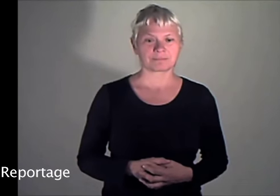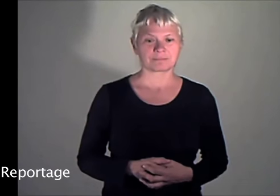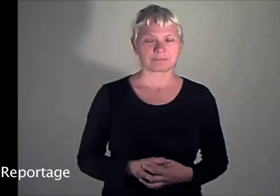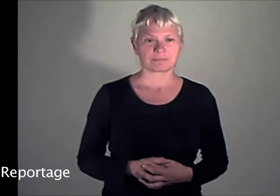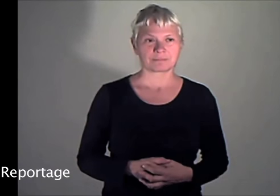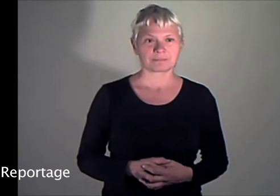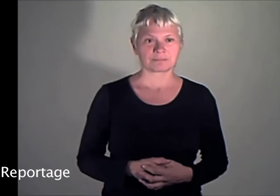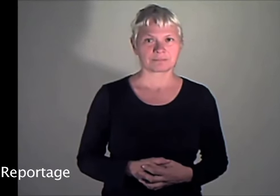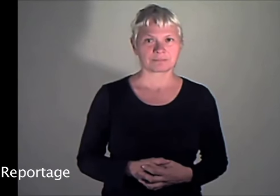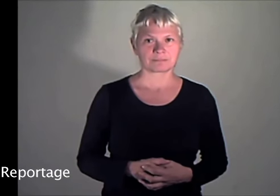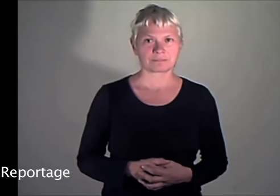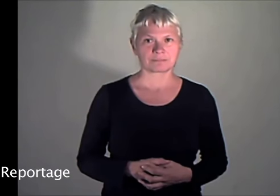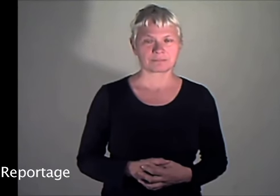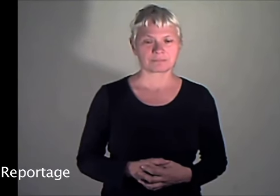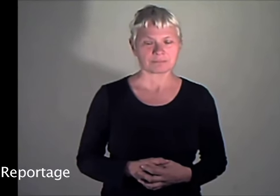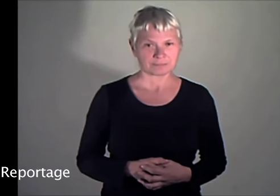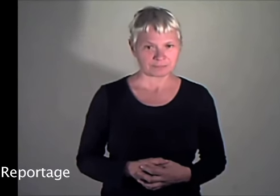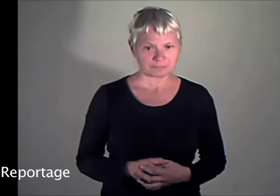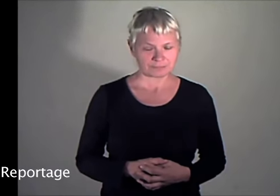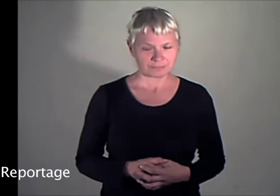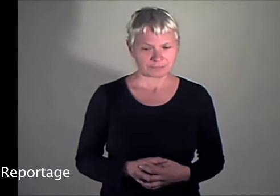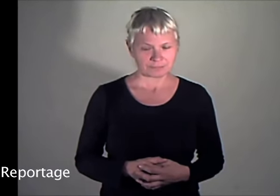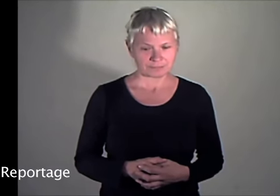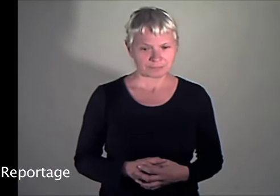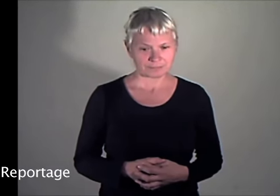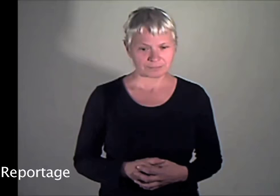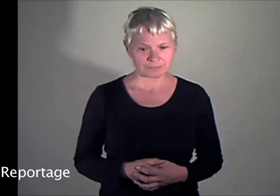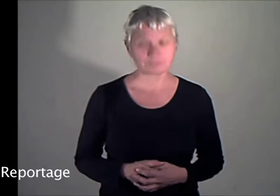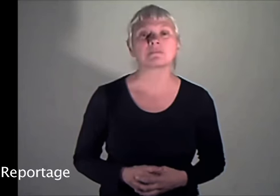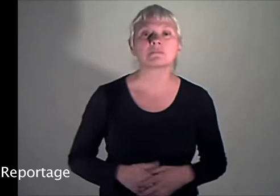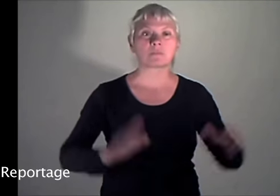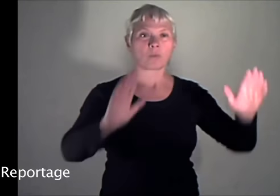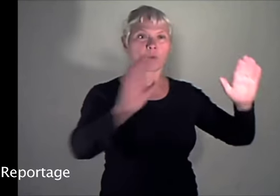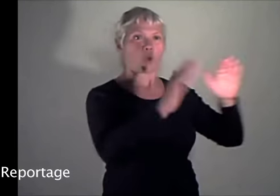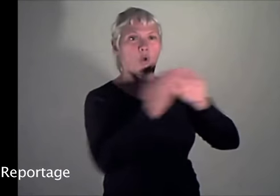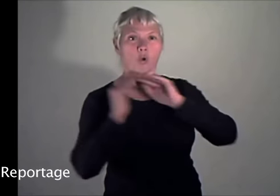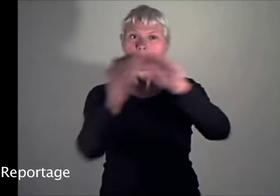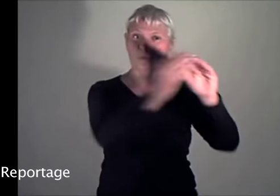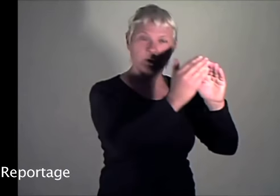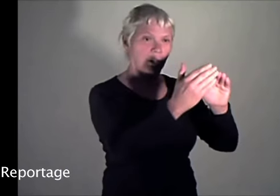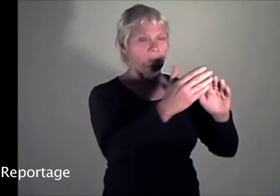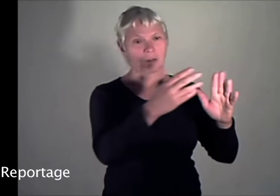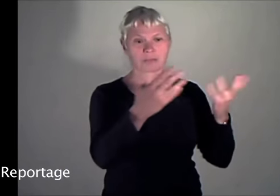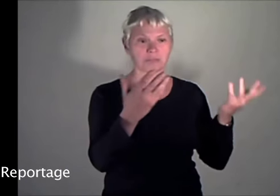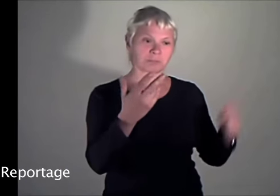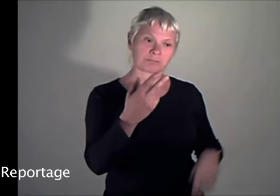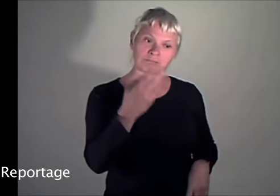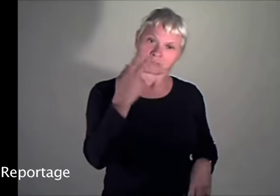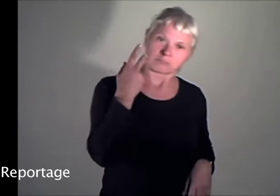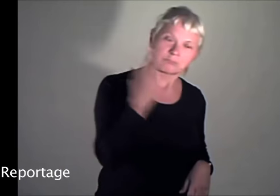Premièrement, j'écoute. Ouais, parce que à la fin, ça va être facile. Ensemble des moyens d'expression d'une communauté correspondant